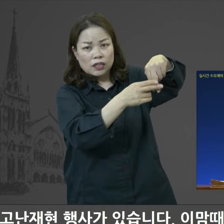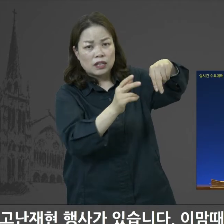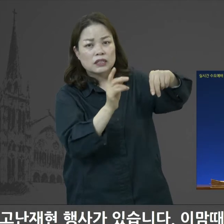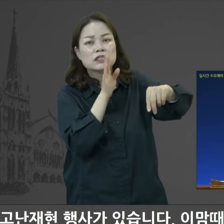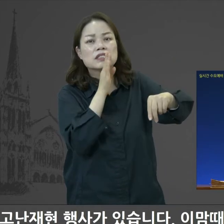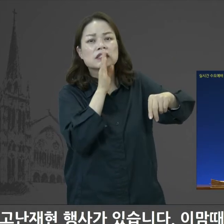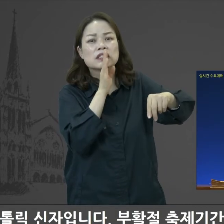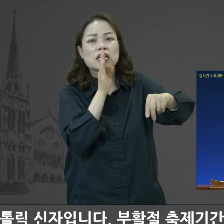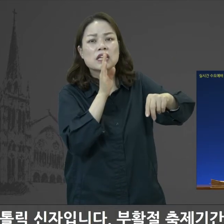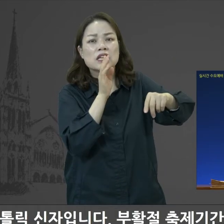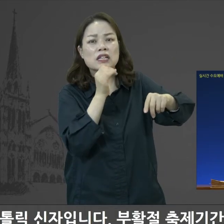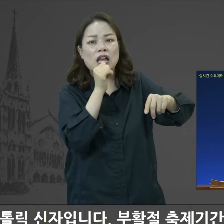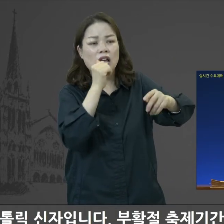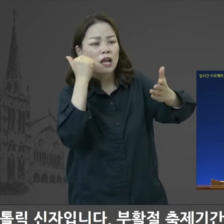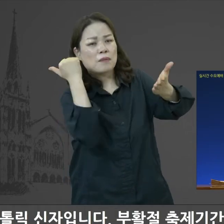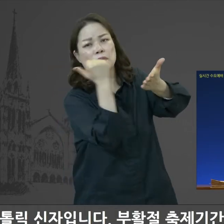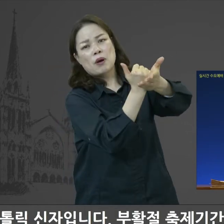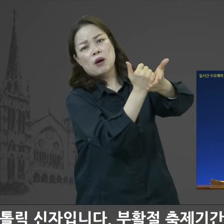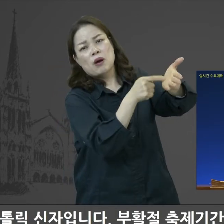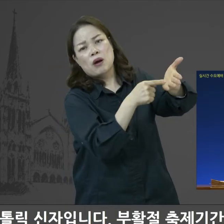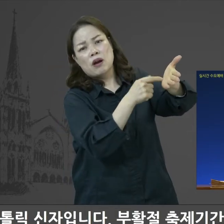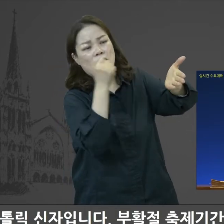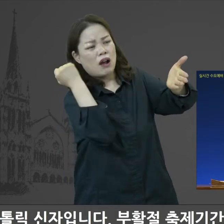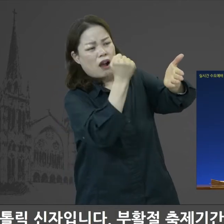박는 일을 합니다. 마지막 날에